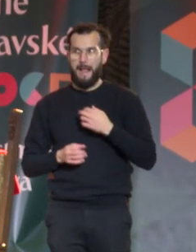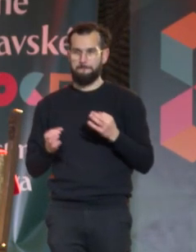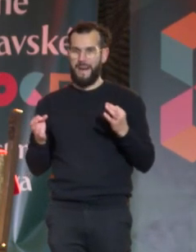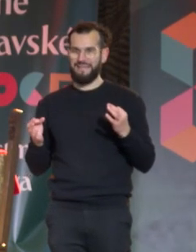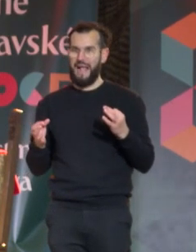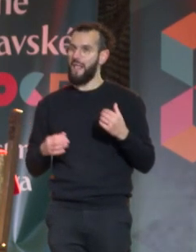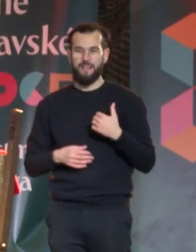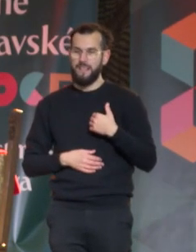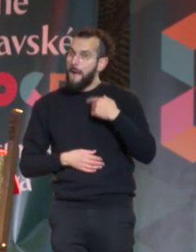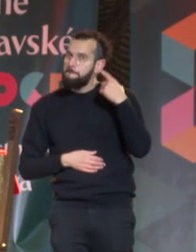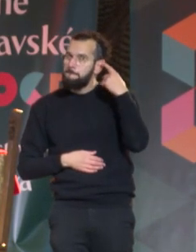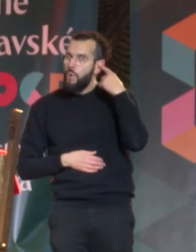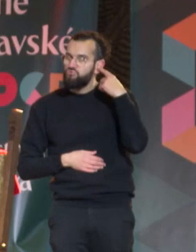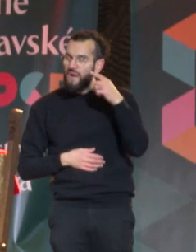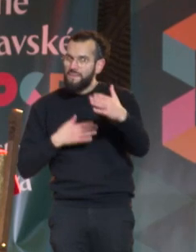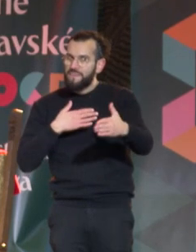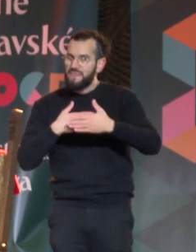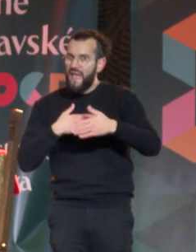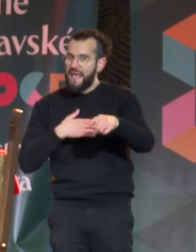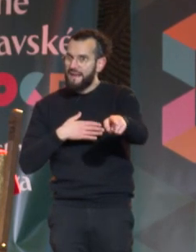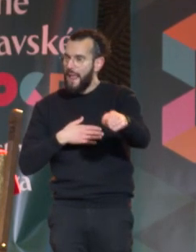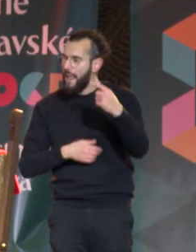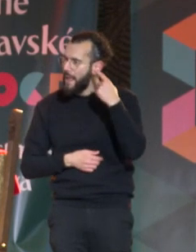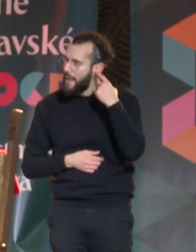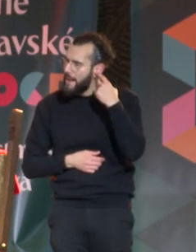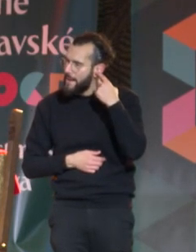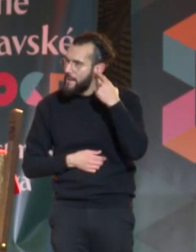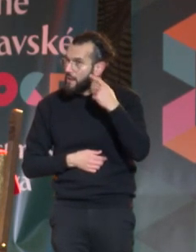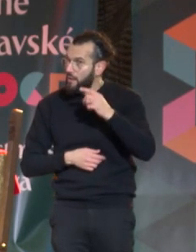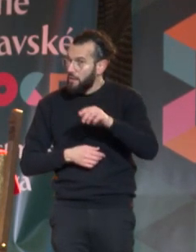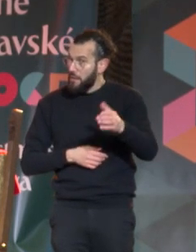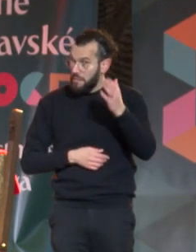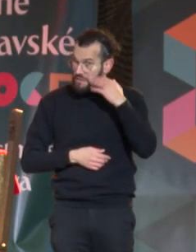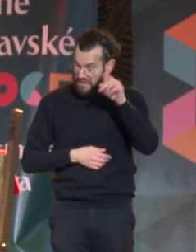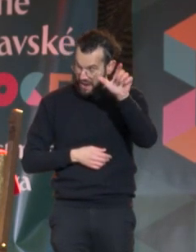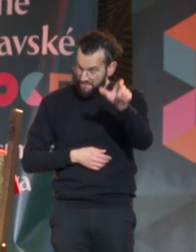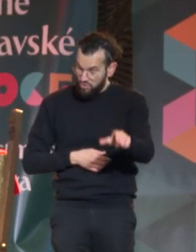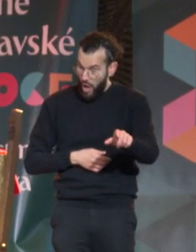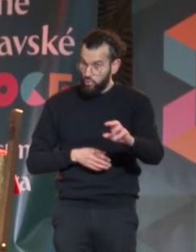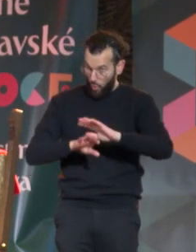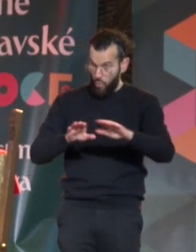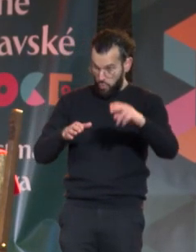ja počúvam dvere a hľadám, či to dievča už vošlo dovnútra.